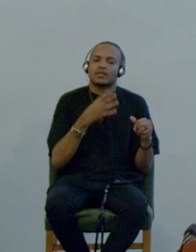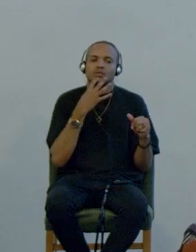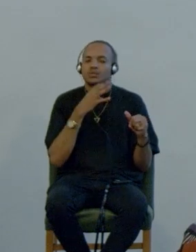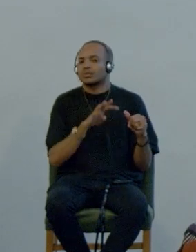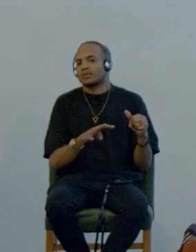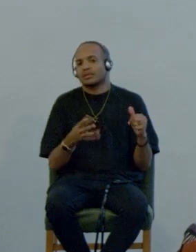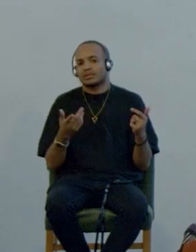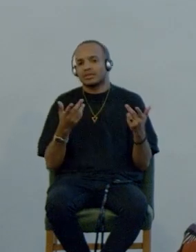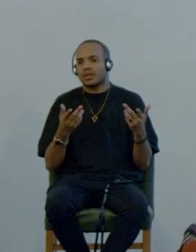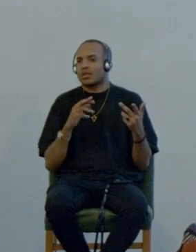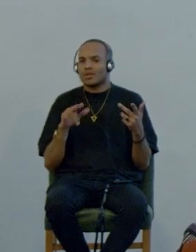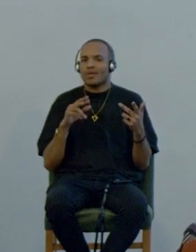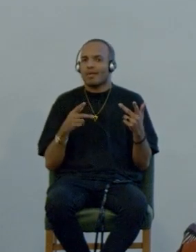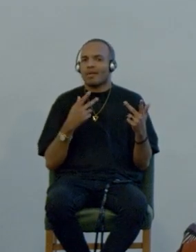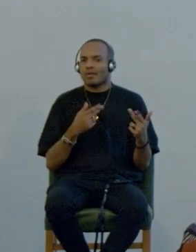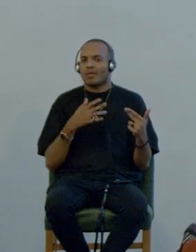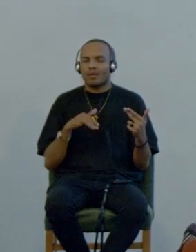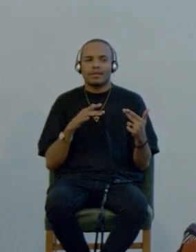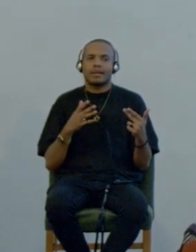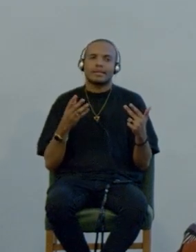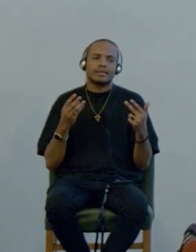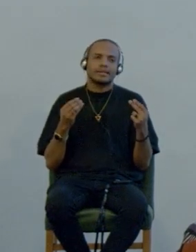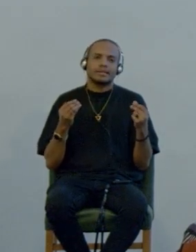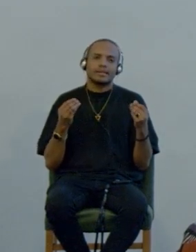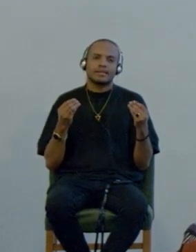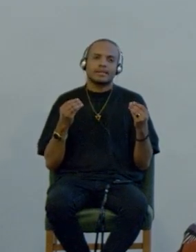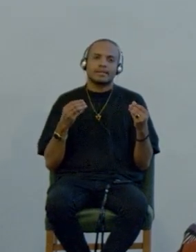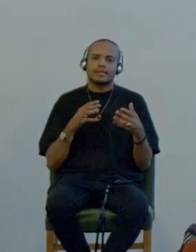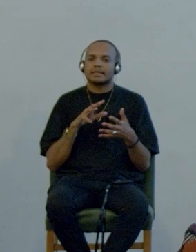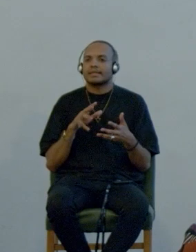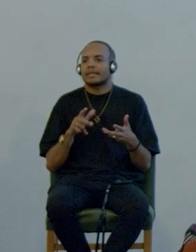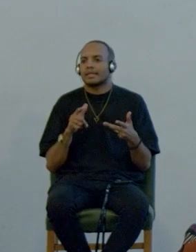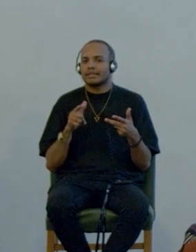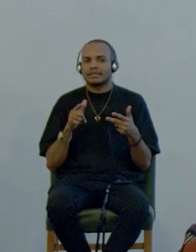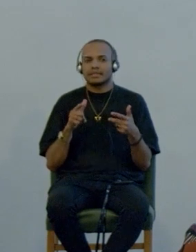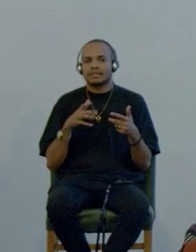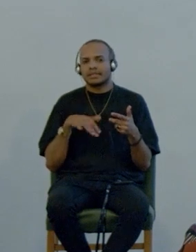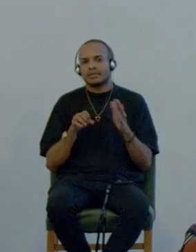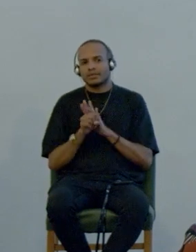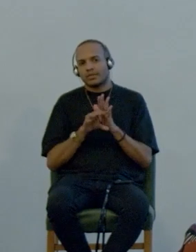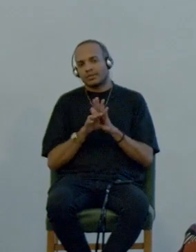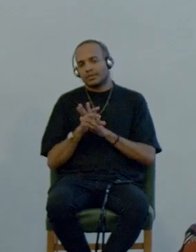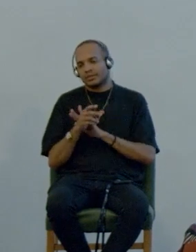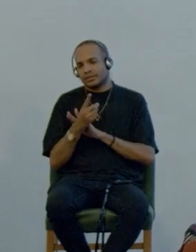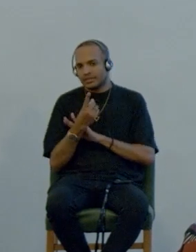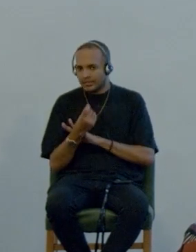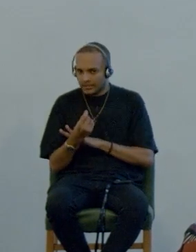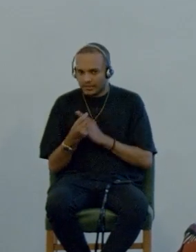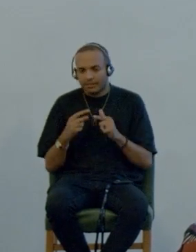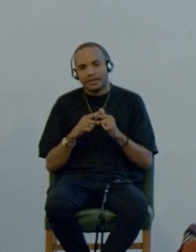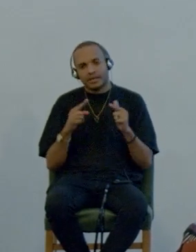incognita du XVIe siècle, mais c'est une forme de terre inconnue quand même. Alors,